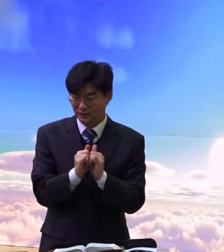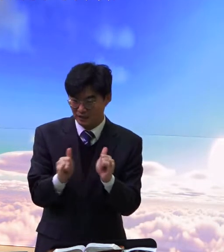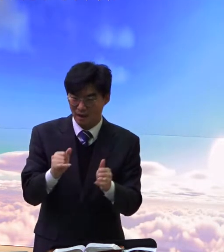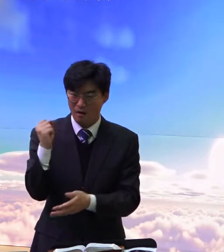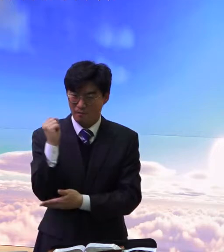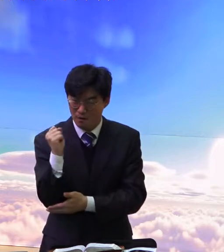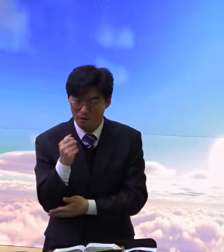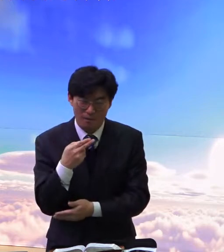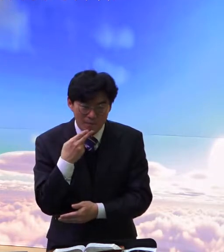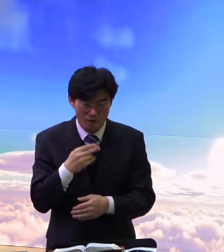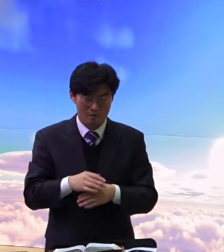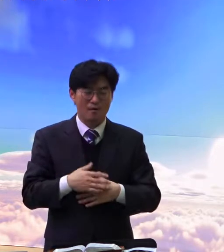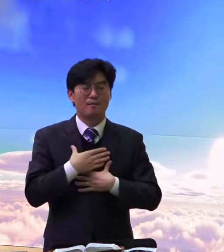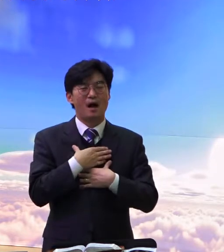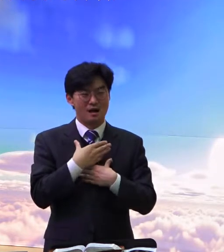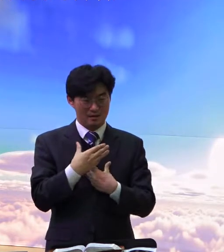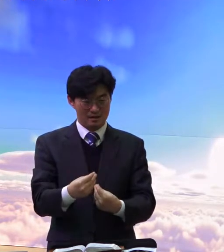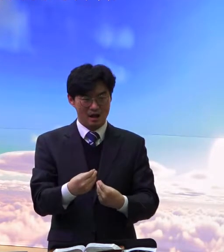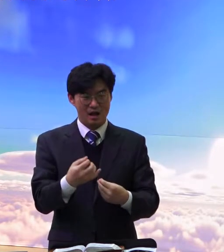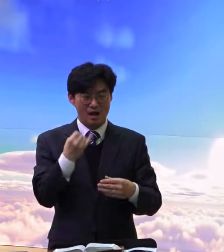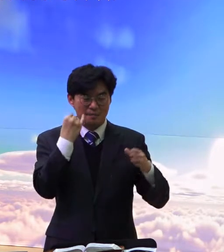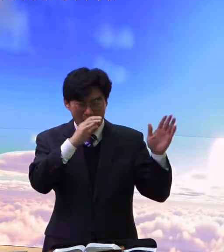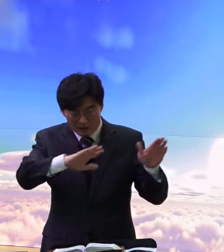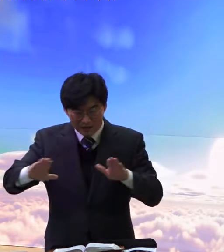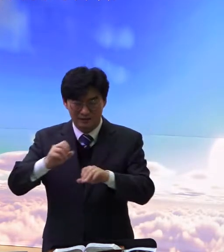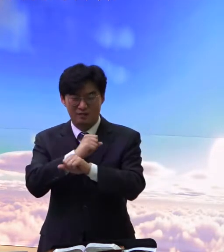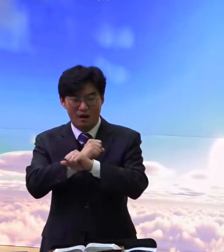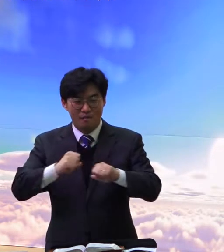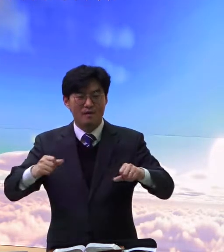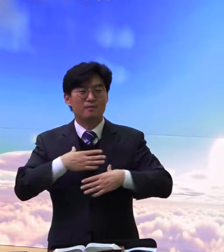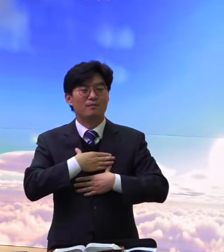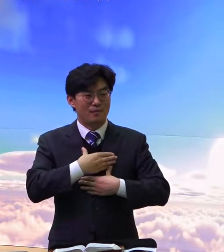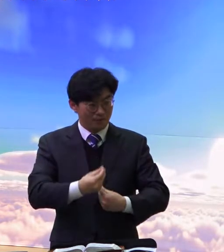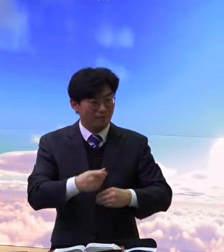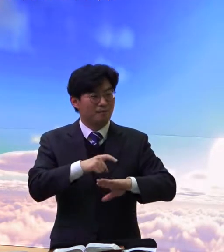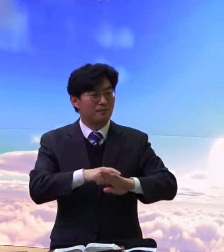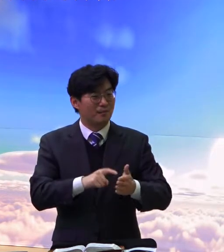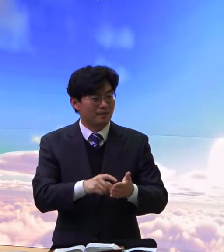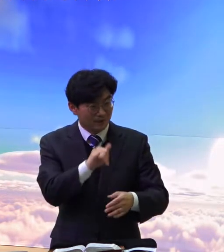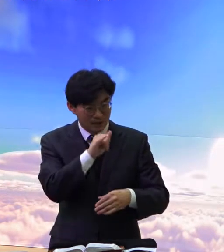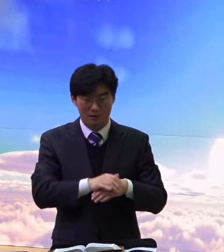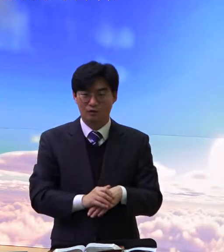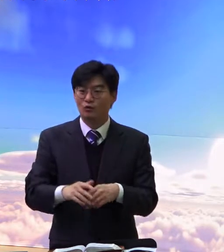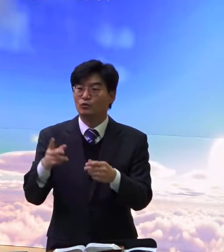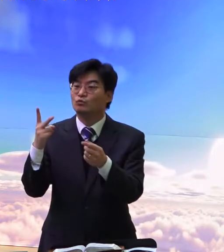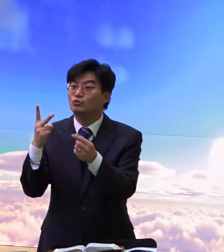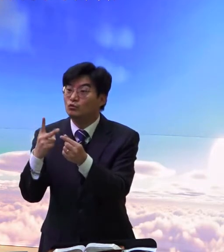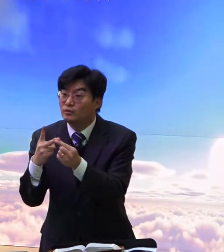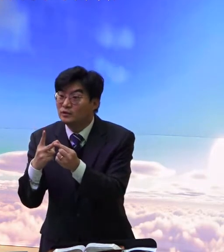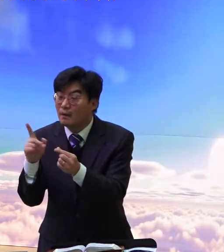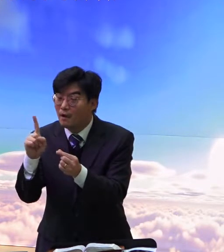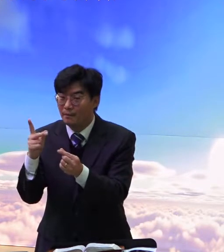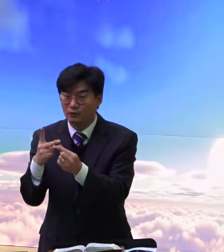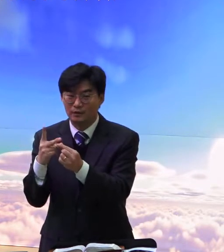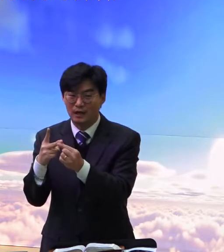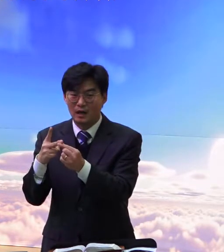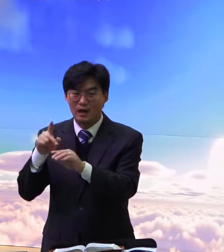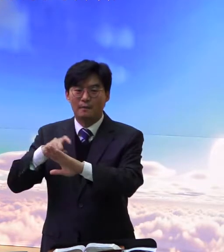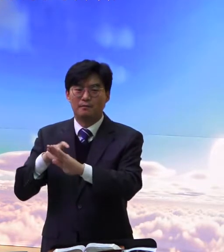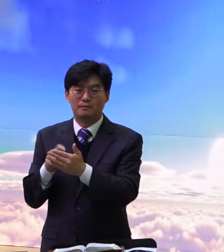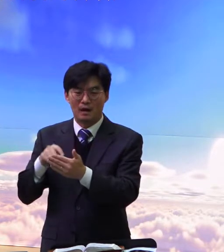호수 같고 바다 같은 그런 평화가 있다는 것입니다. 그리고 또 하나는 내면의 전투다 라고